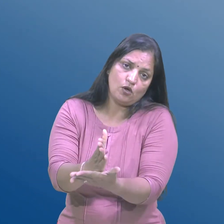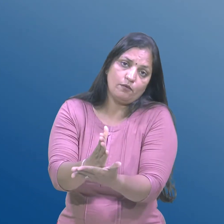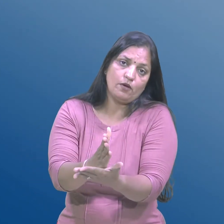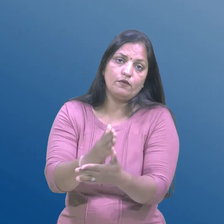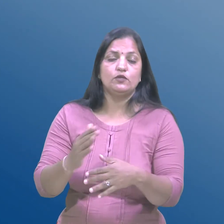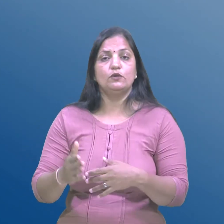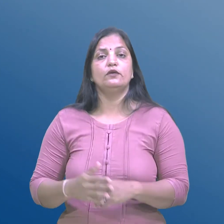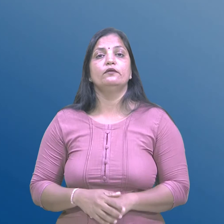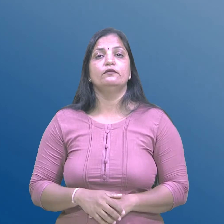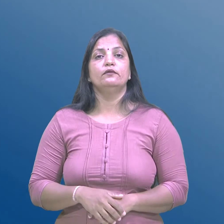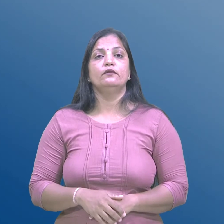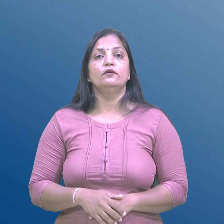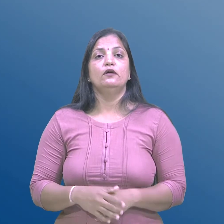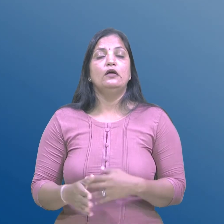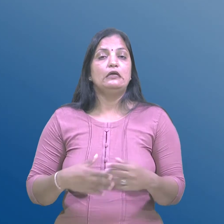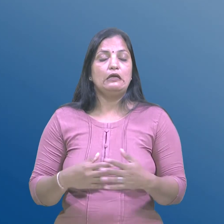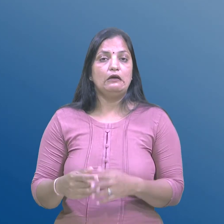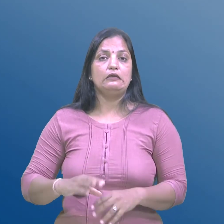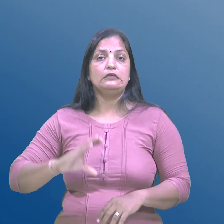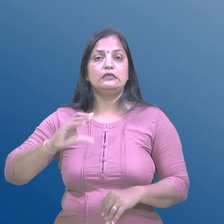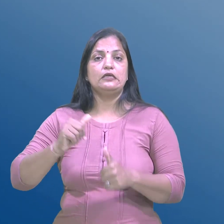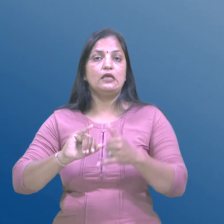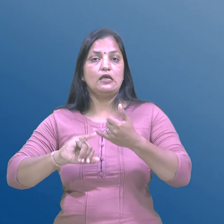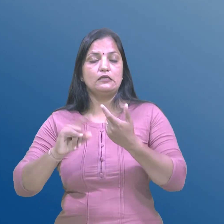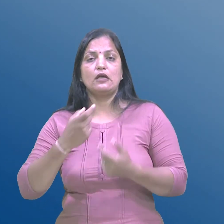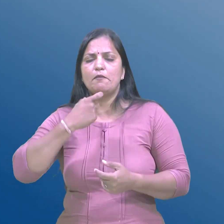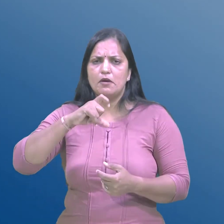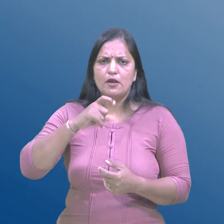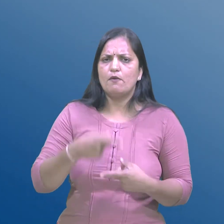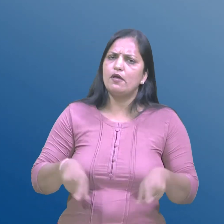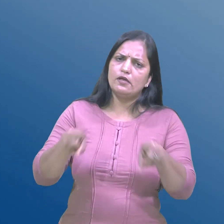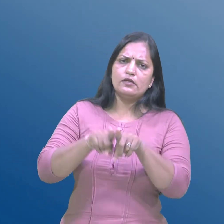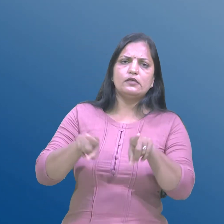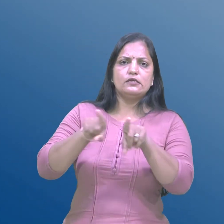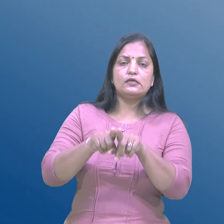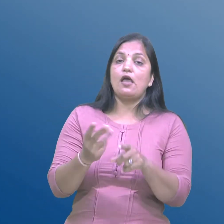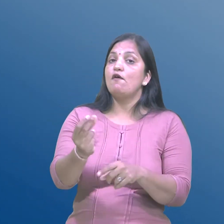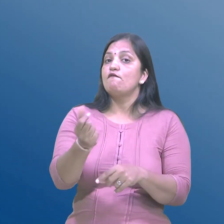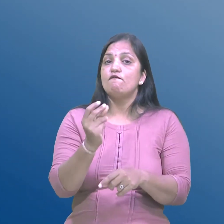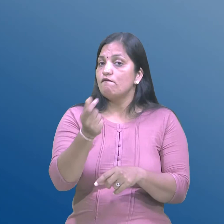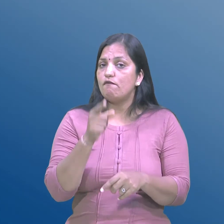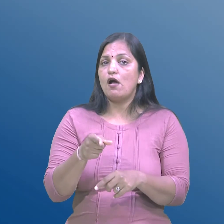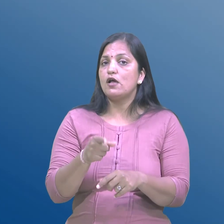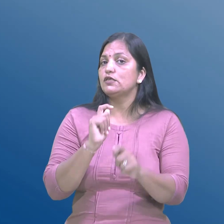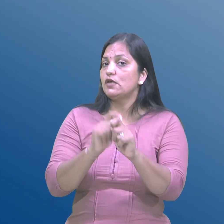રોકવા જેવો કેસ હોય તે મુજબ તાત્કાલિક પગલાં